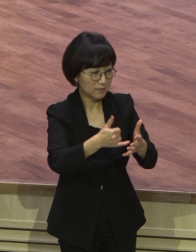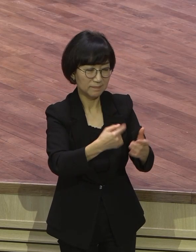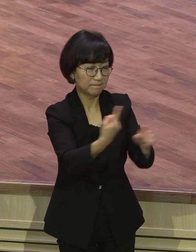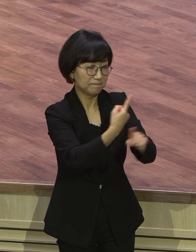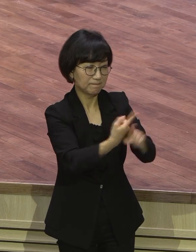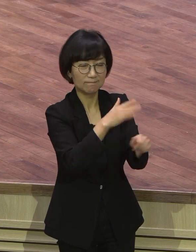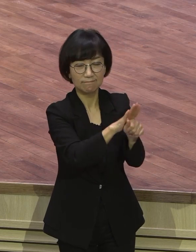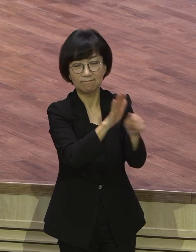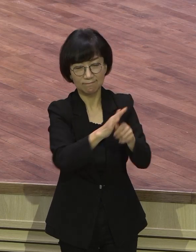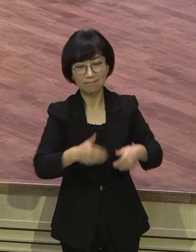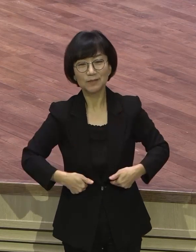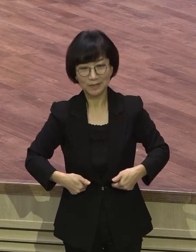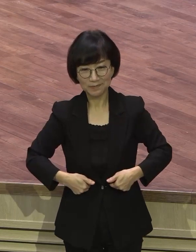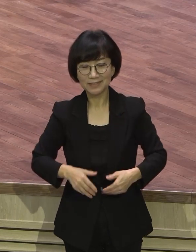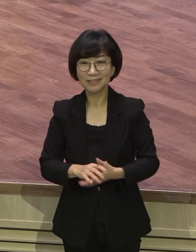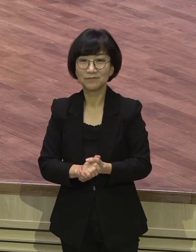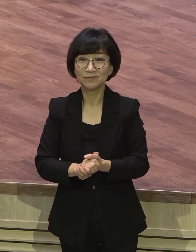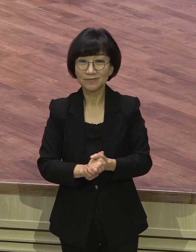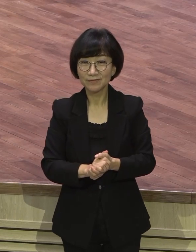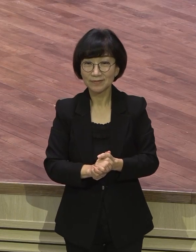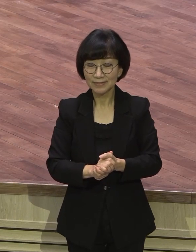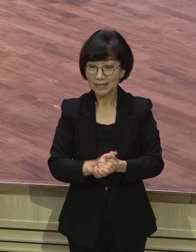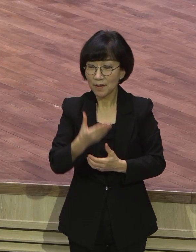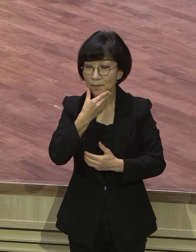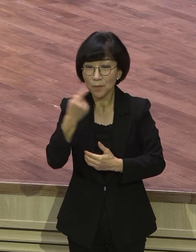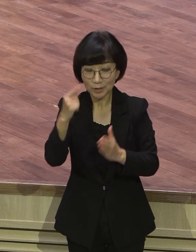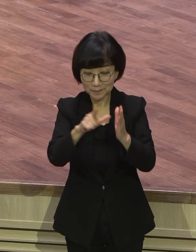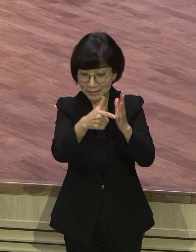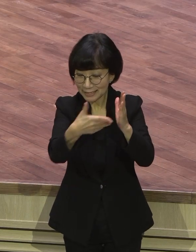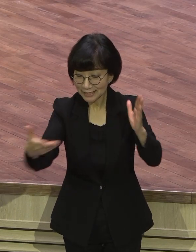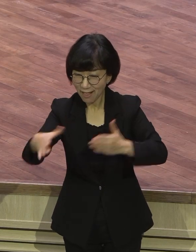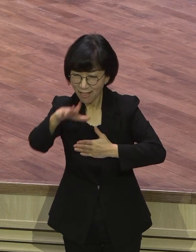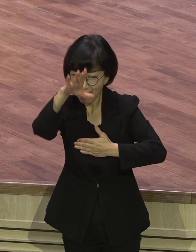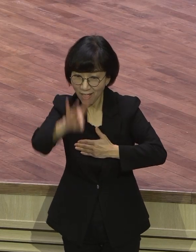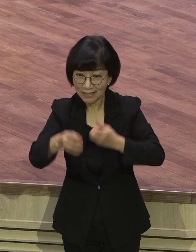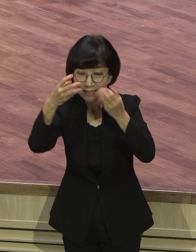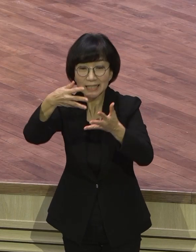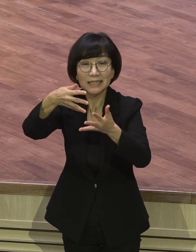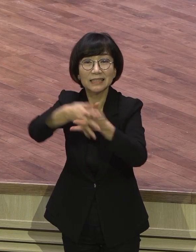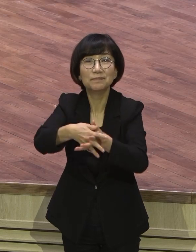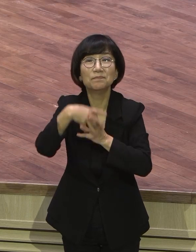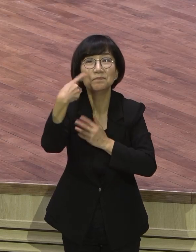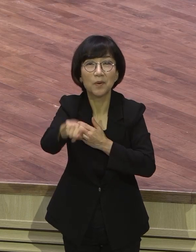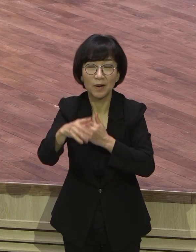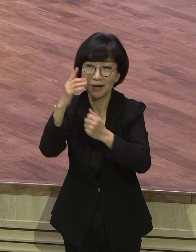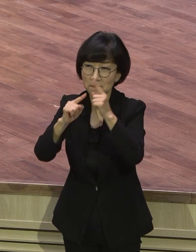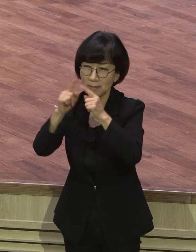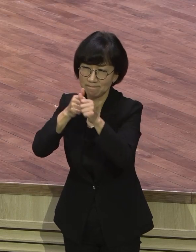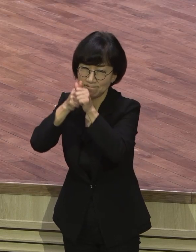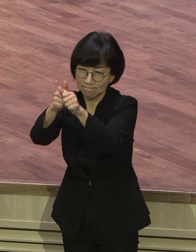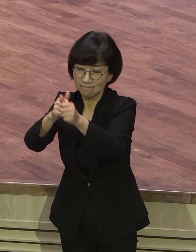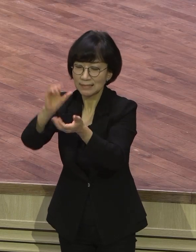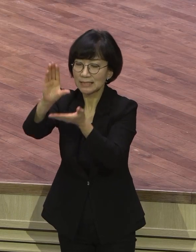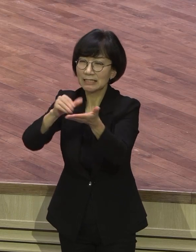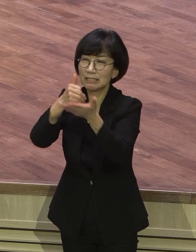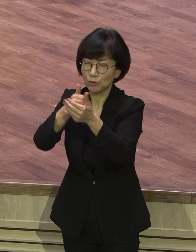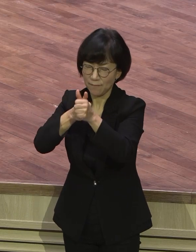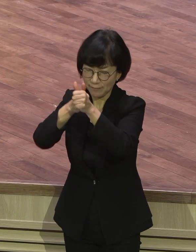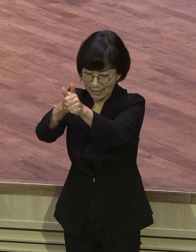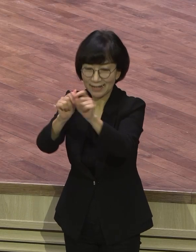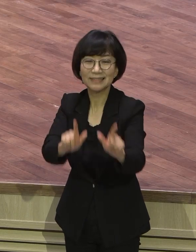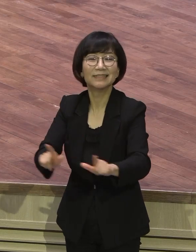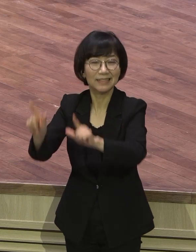됩니다 시대의 복음에 합당한 세틀은 바로 말씀 중심의 삶 그리스도 중심의 삶을 사는 것입니다